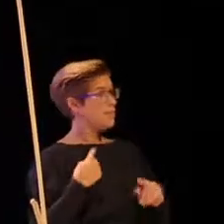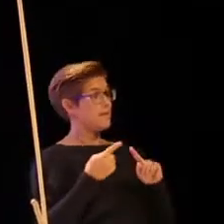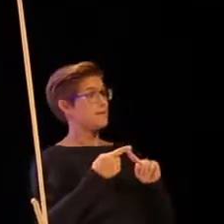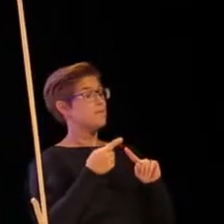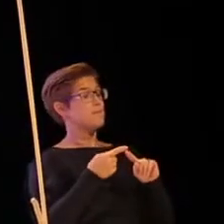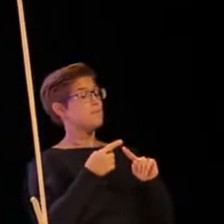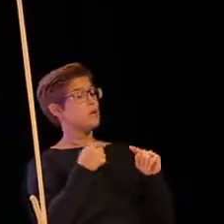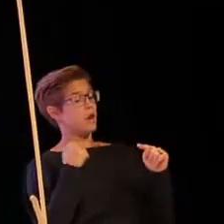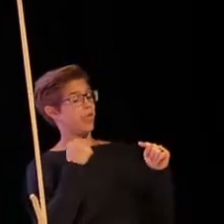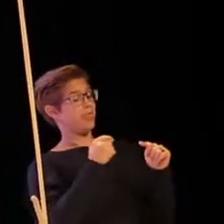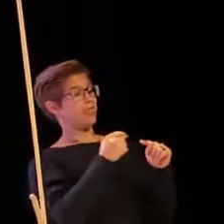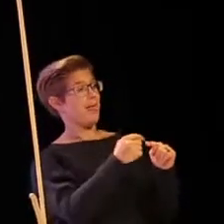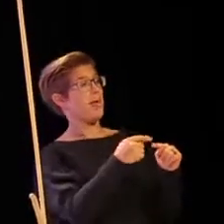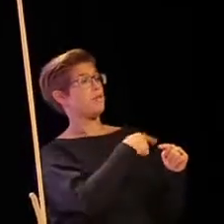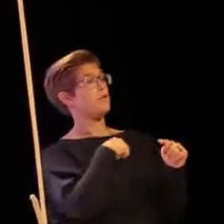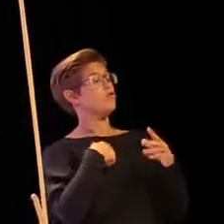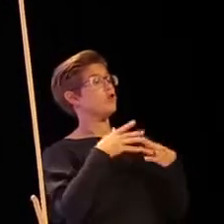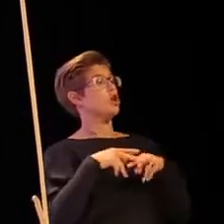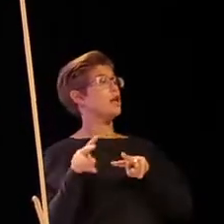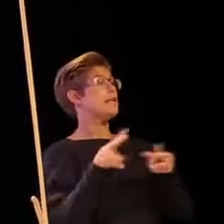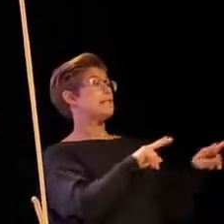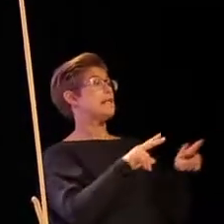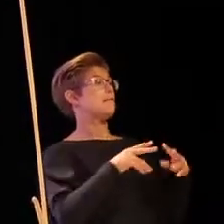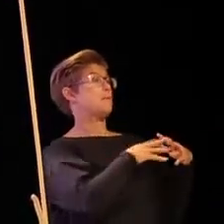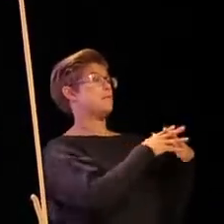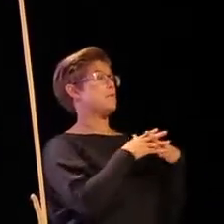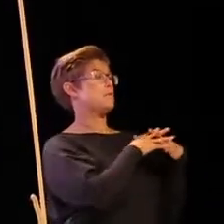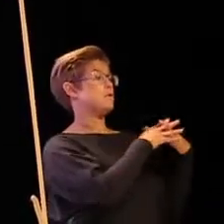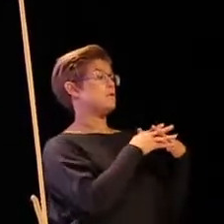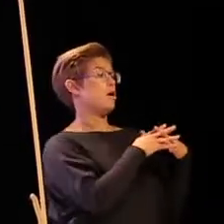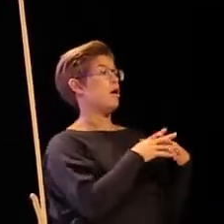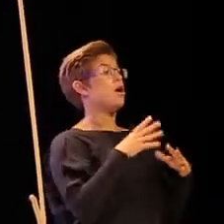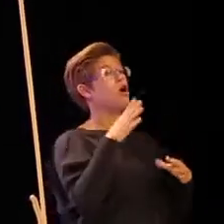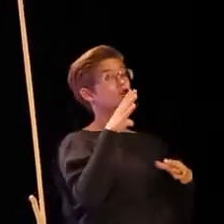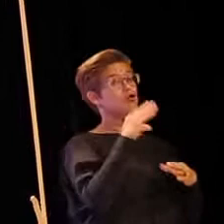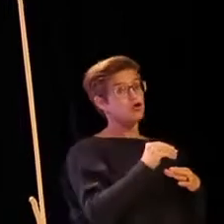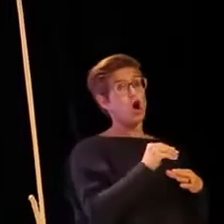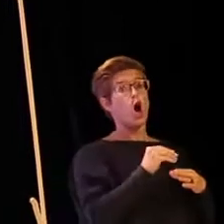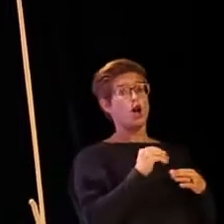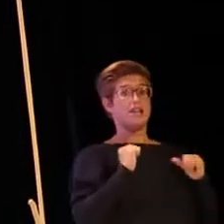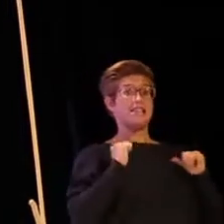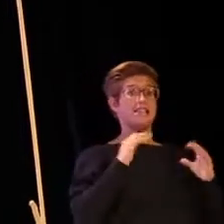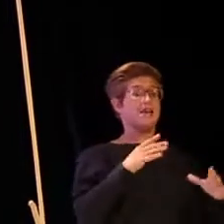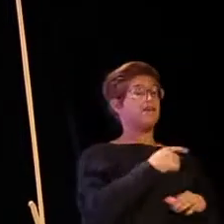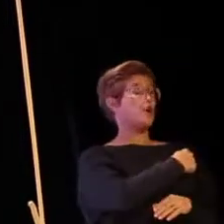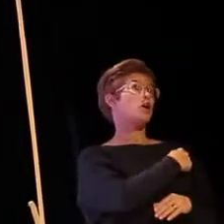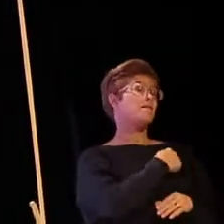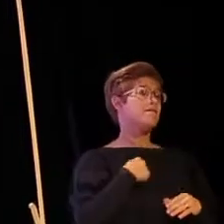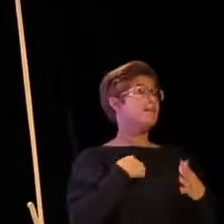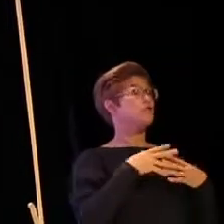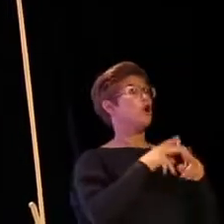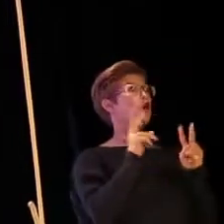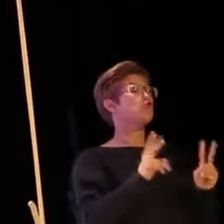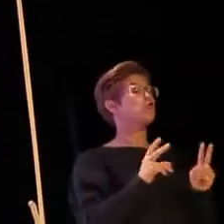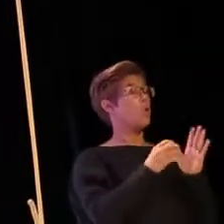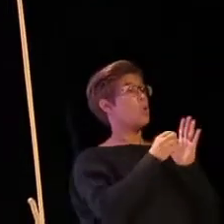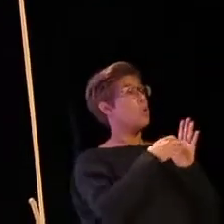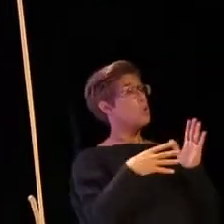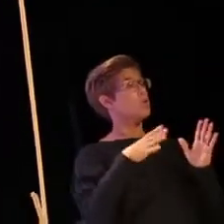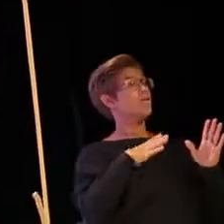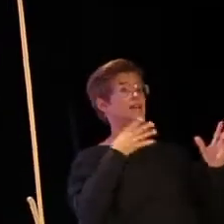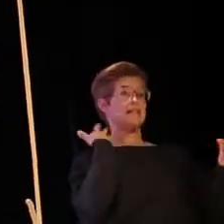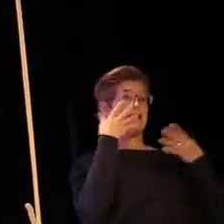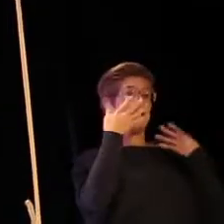Då säger han, anledningen till att vi gör det här är självfallet för att minska klimatrisker. Som han argumenterar inte för ett miljöperspektiv, utan